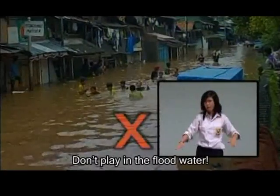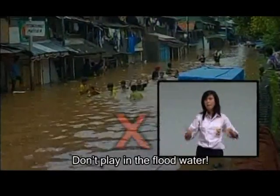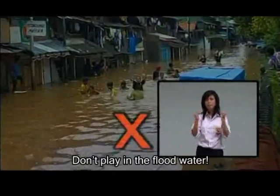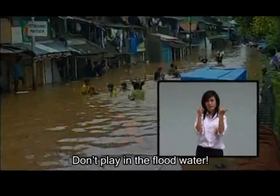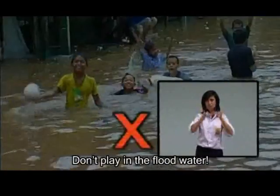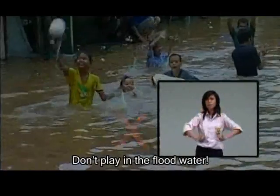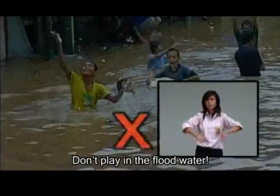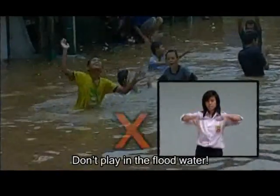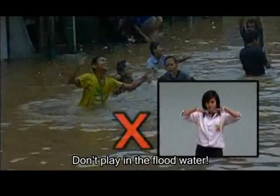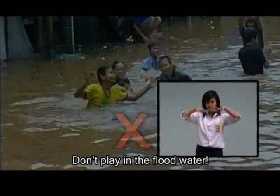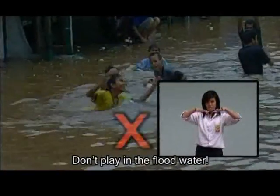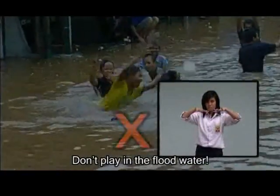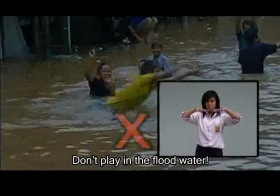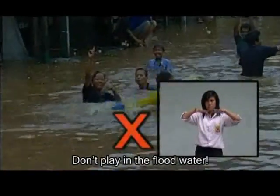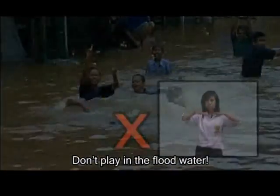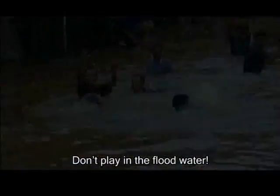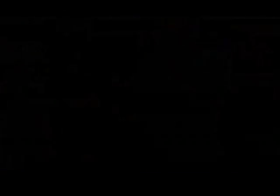Jangan bermain air banjir.